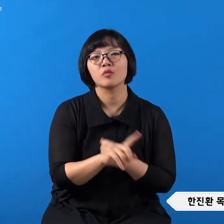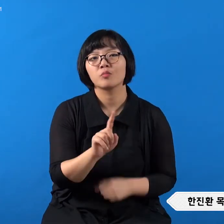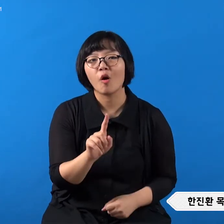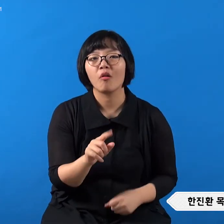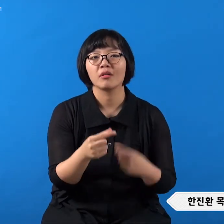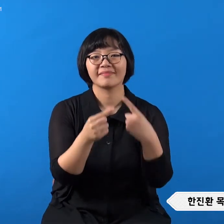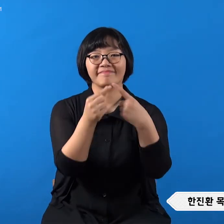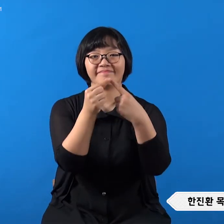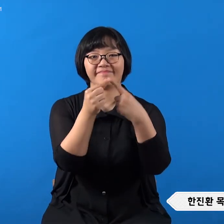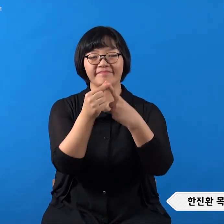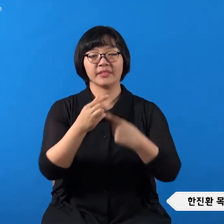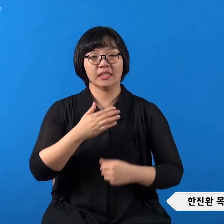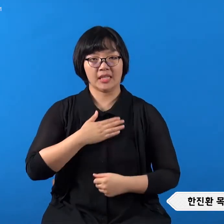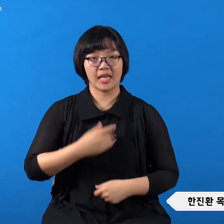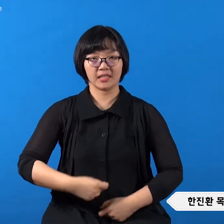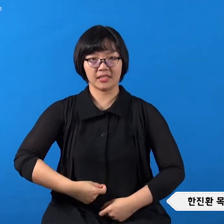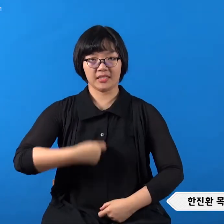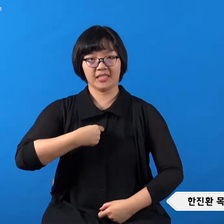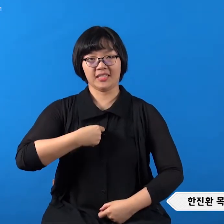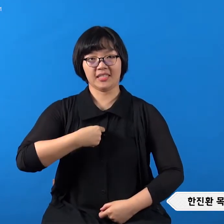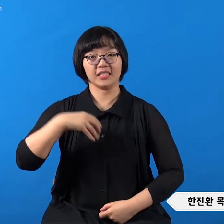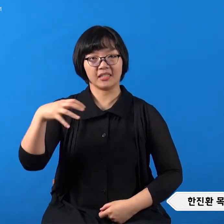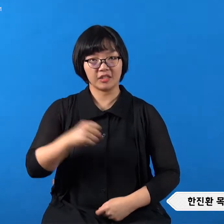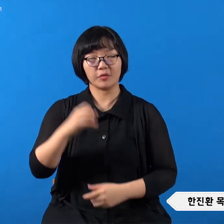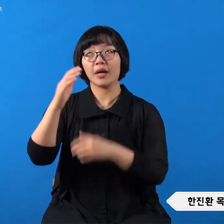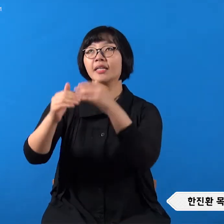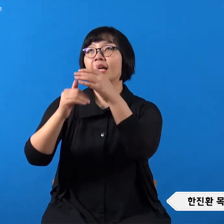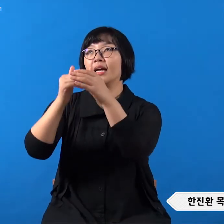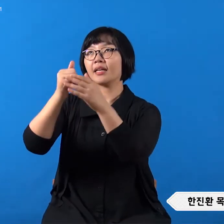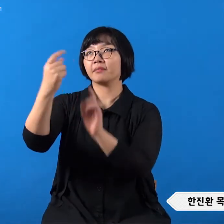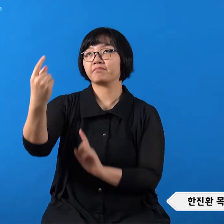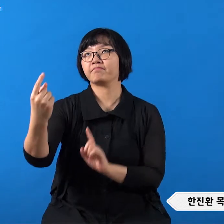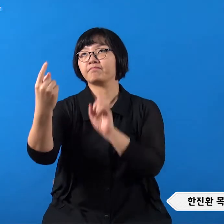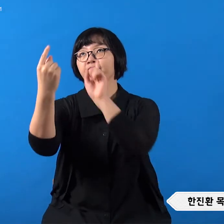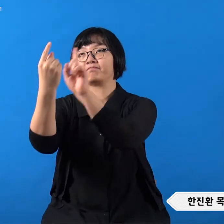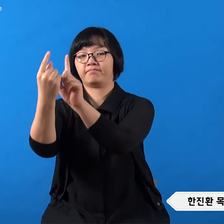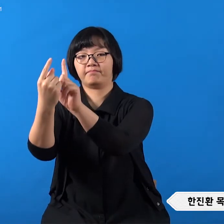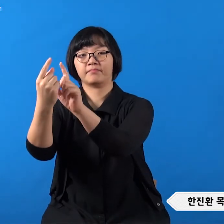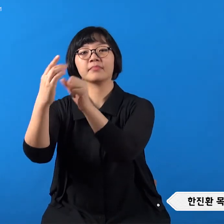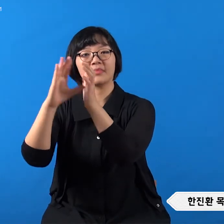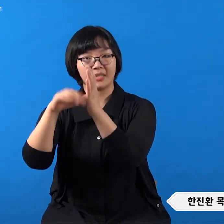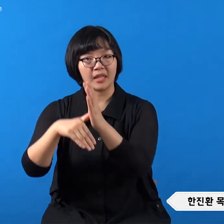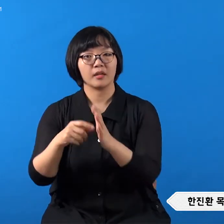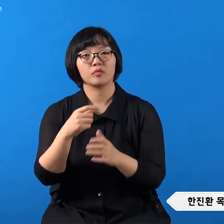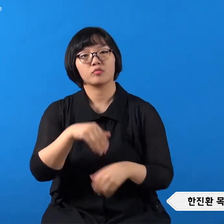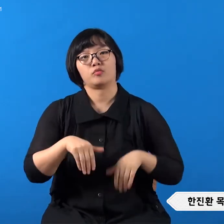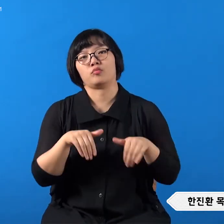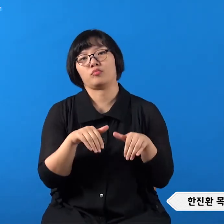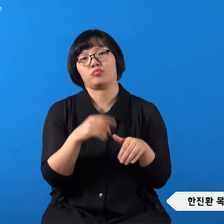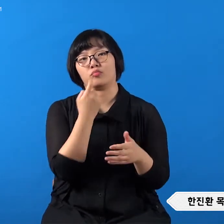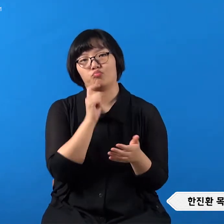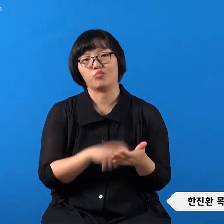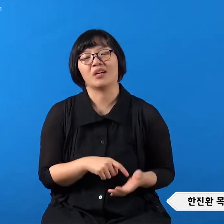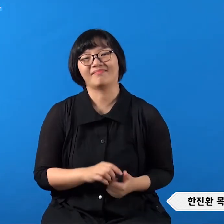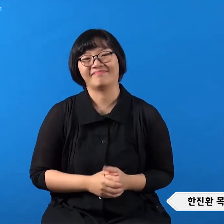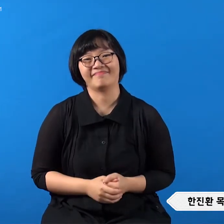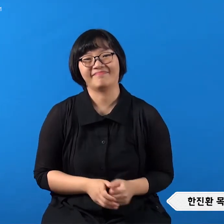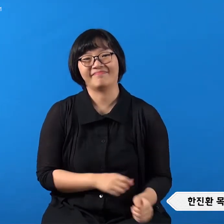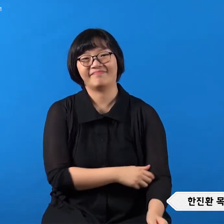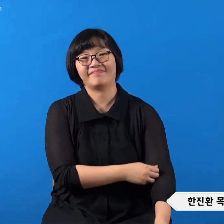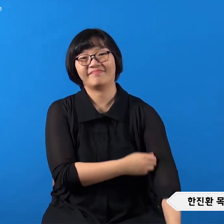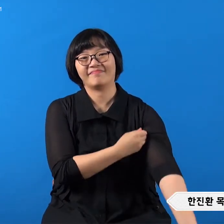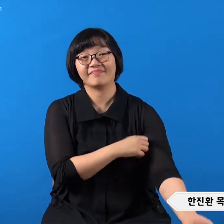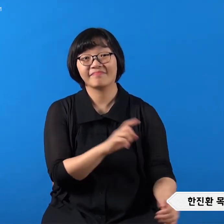첫째는 자기 의로 하나님께 나아가려고 할 때에 종이 되기가 쉽습니다.